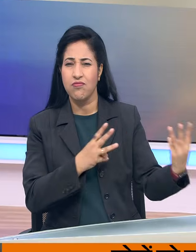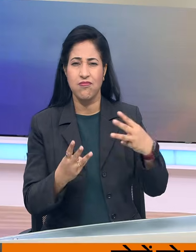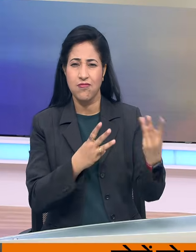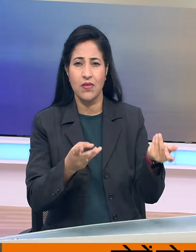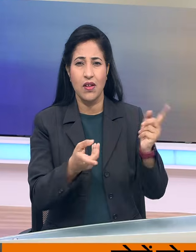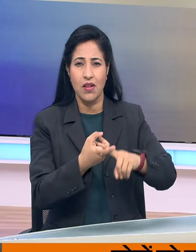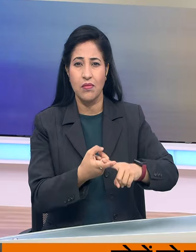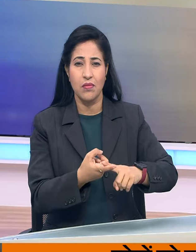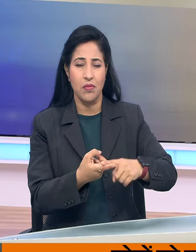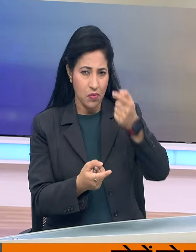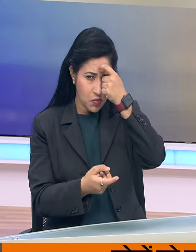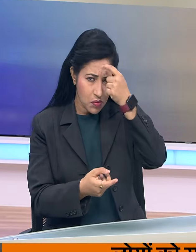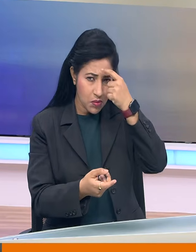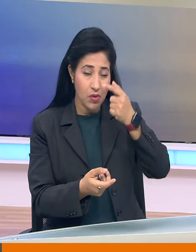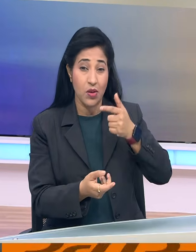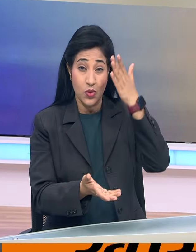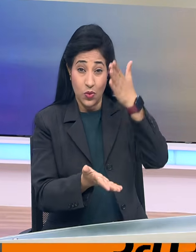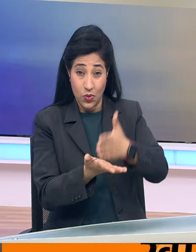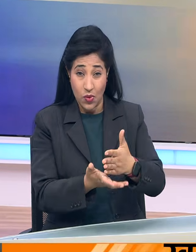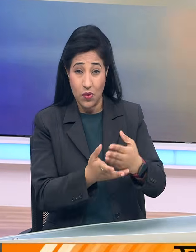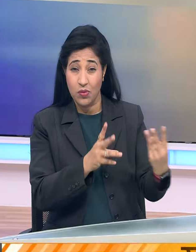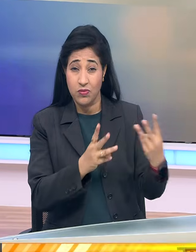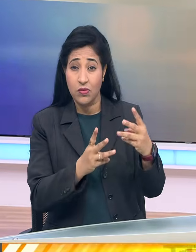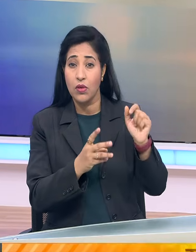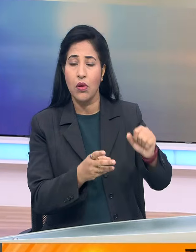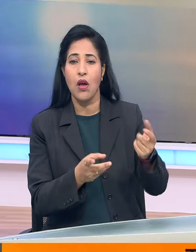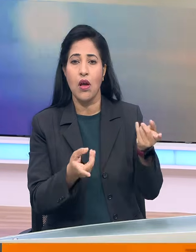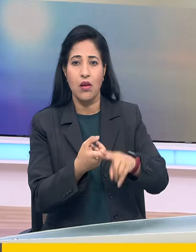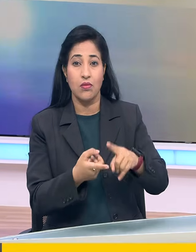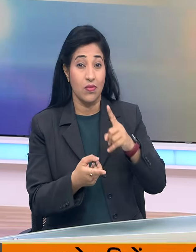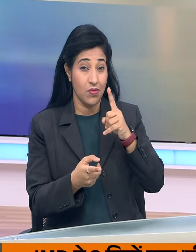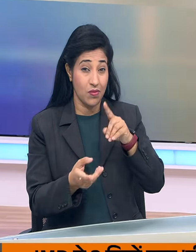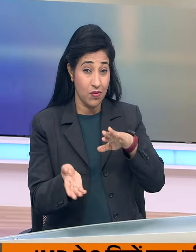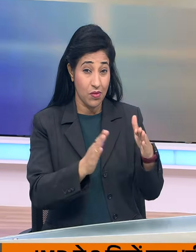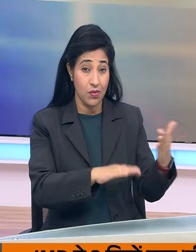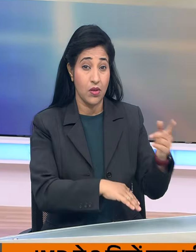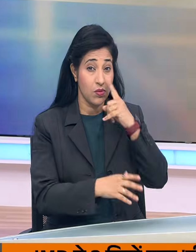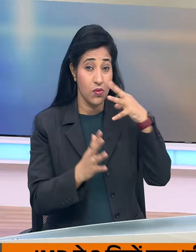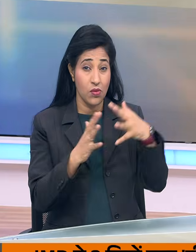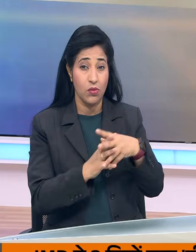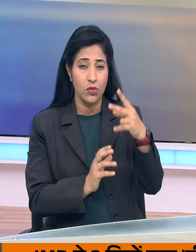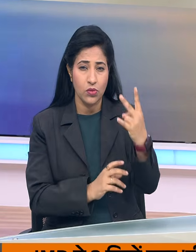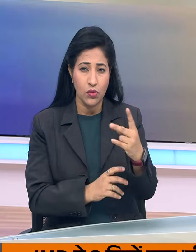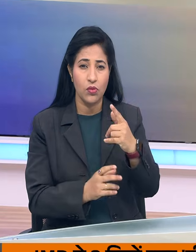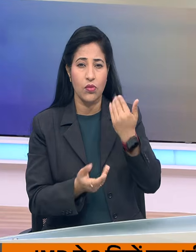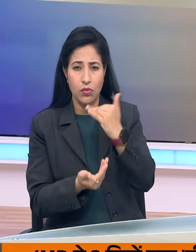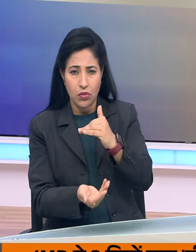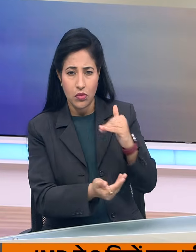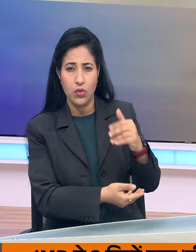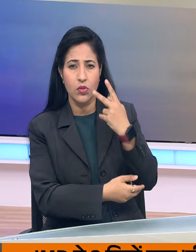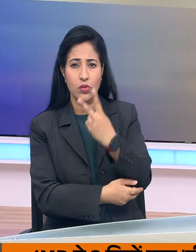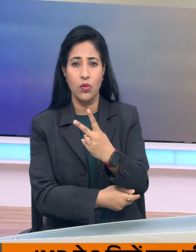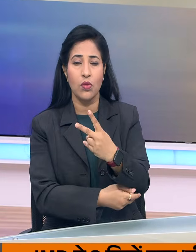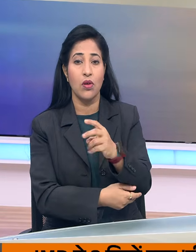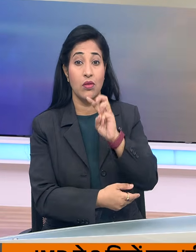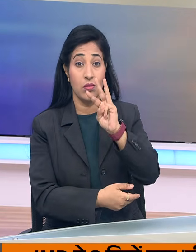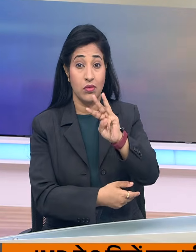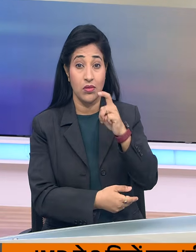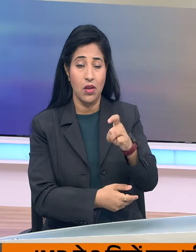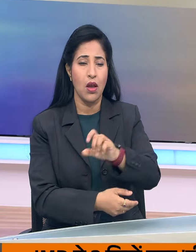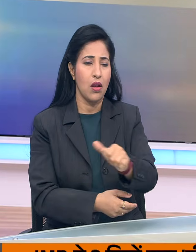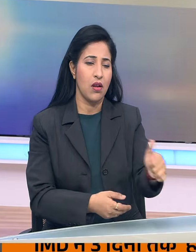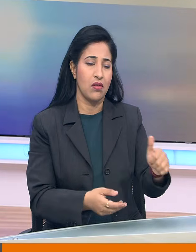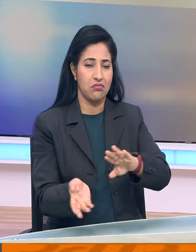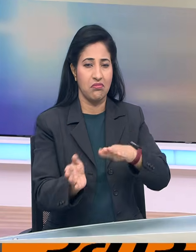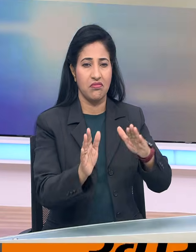गई संघर्ष विराम अवधि के बावजूद हुई। मृतकों में 2 महिलाएं और 2 बच्चे शामिल हैं और इसके अलावा 37 अन्य लोग घायल